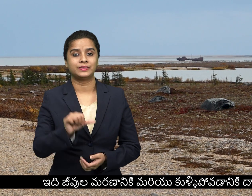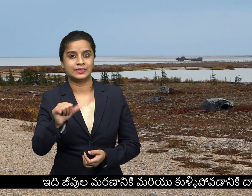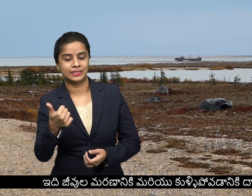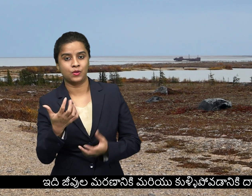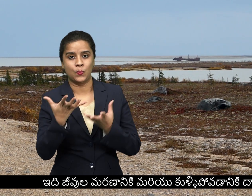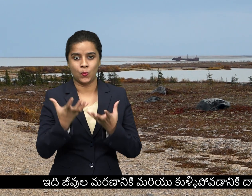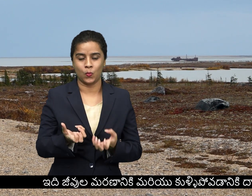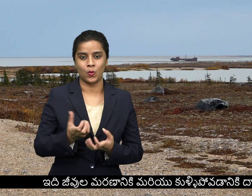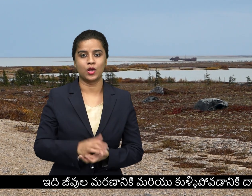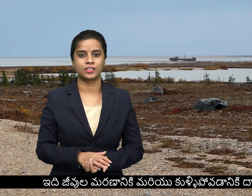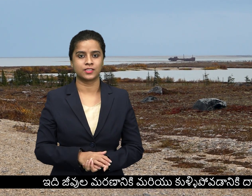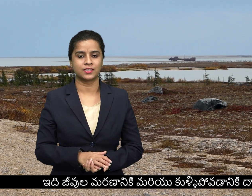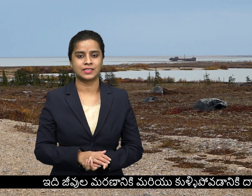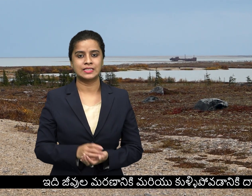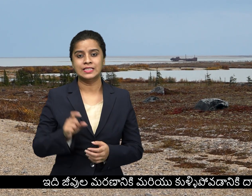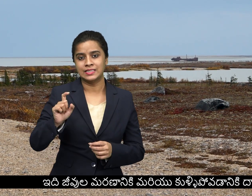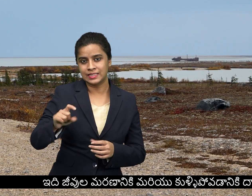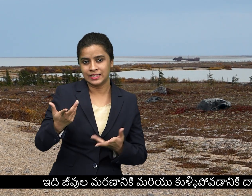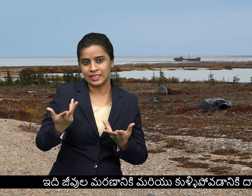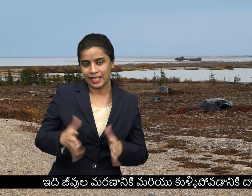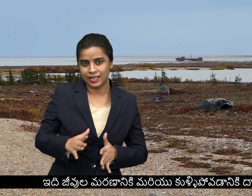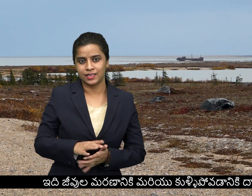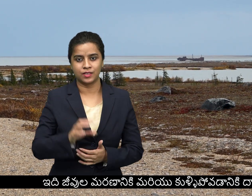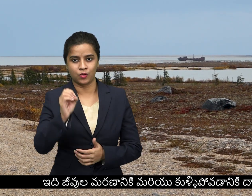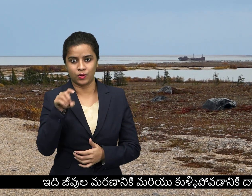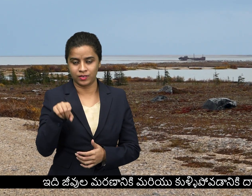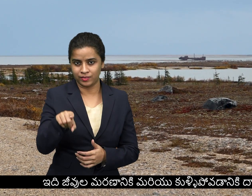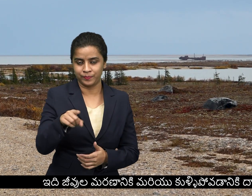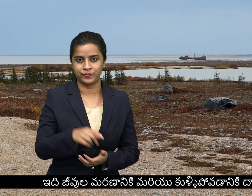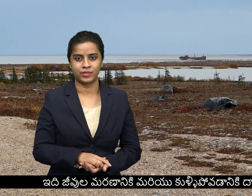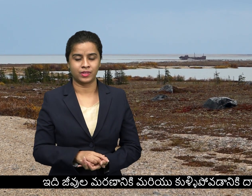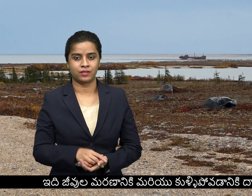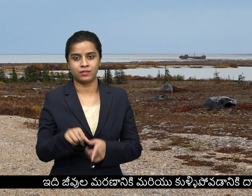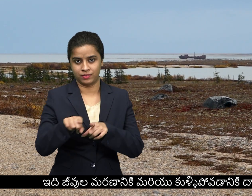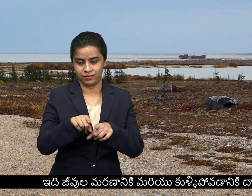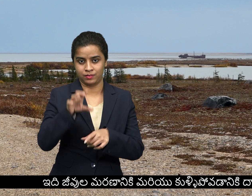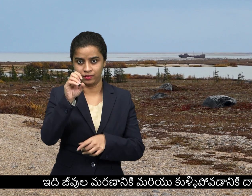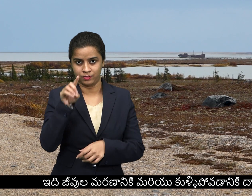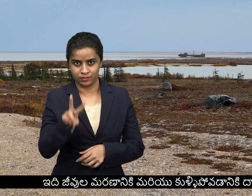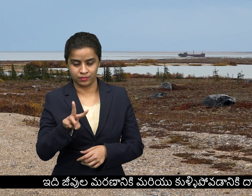ఇది జీవుల మరణానికి మరియు కుళ్ళిపోవడానికి దారితీస్తుంది.